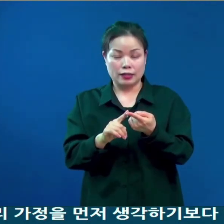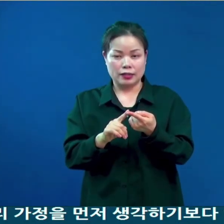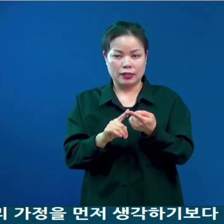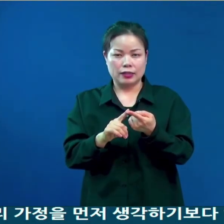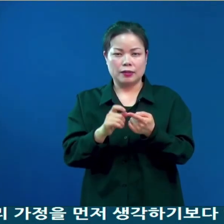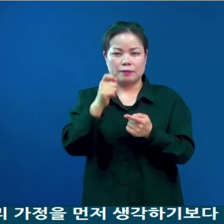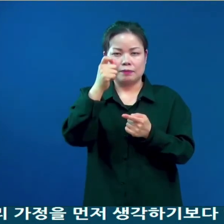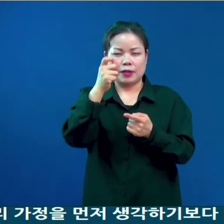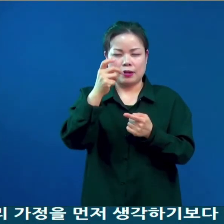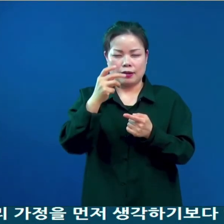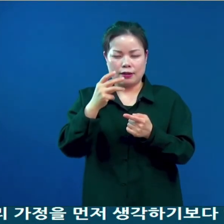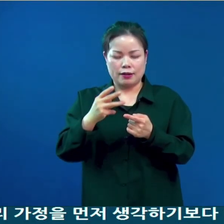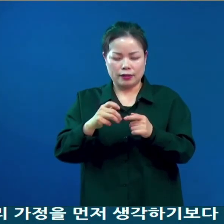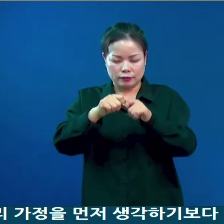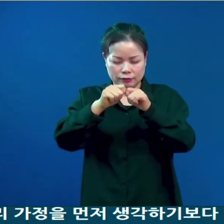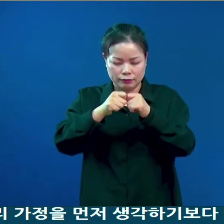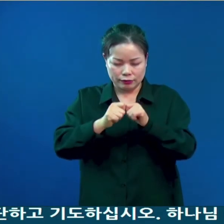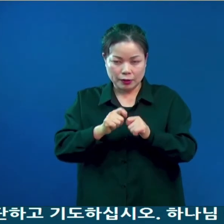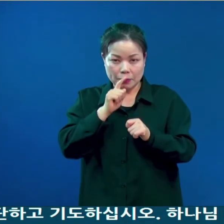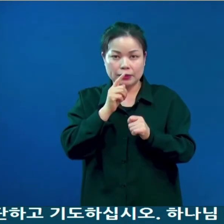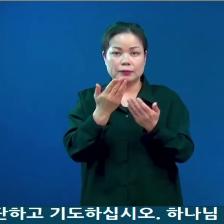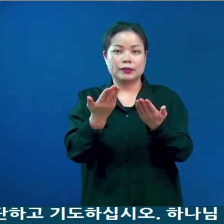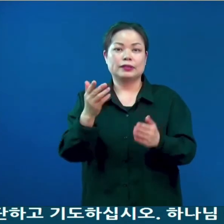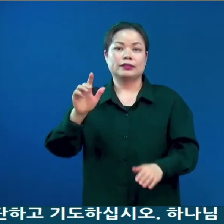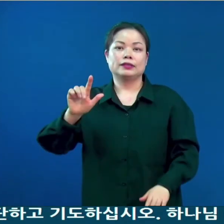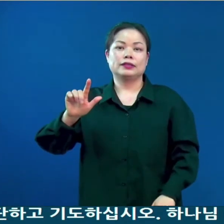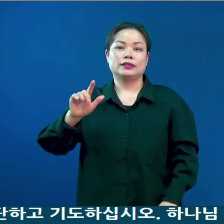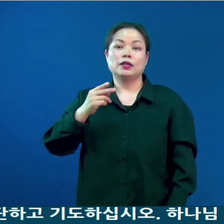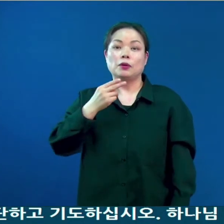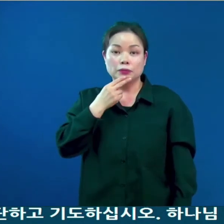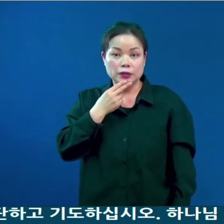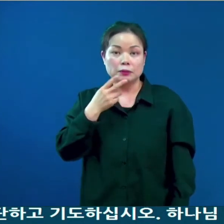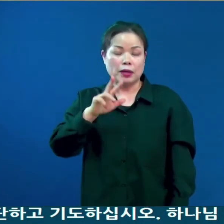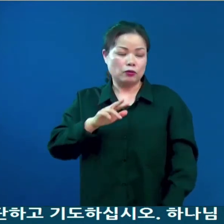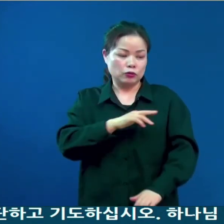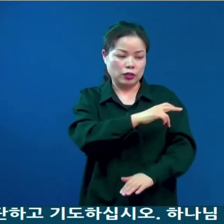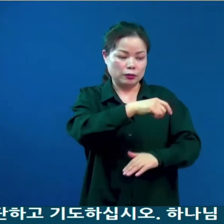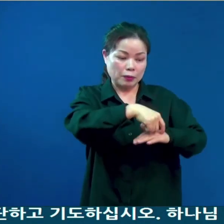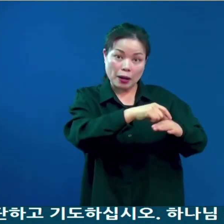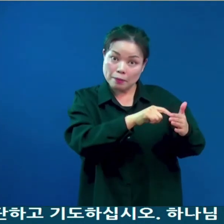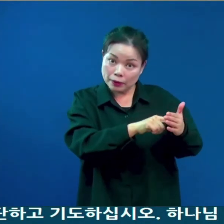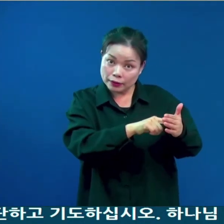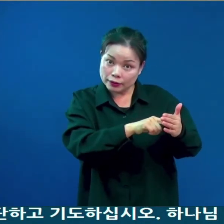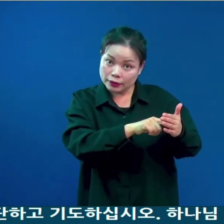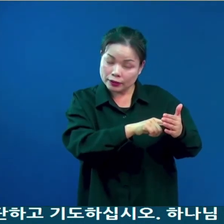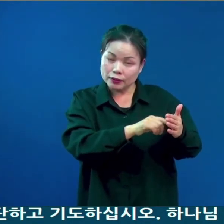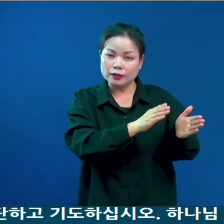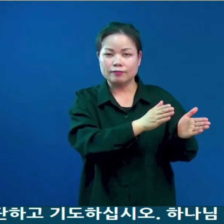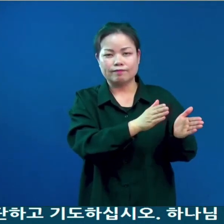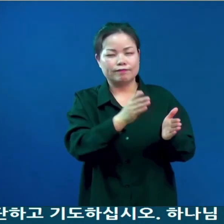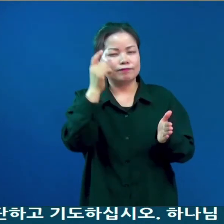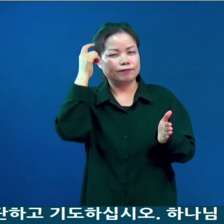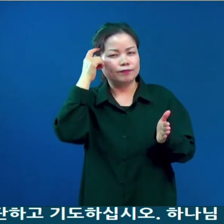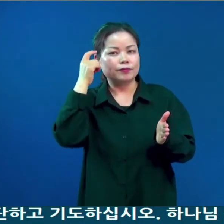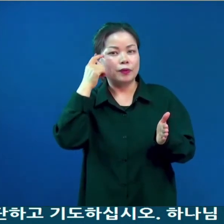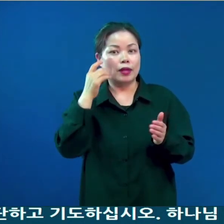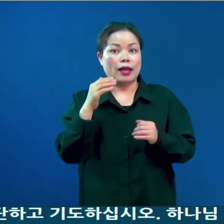제가 일일이 하나하나 말씀드리진 않았지만, 크게 우리의 마음을 담아서 정리해